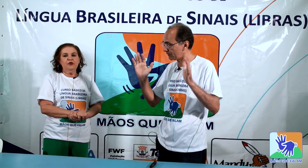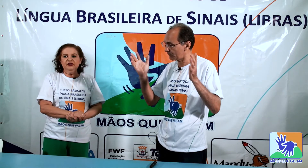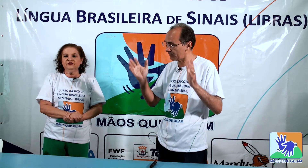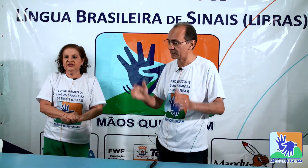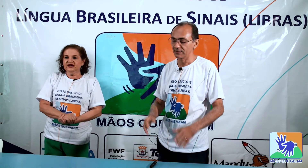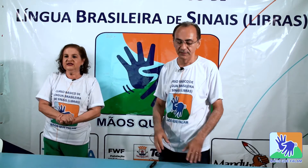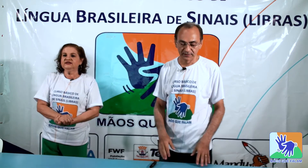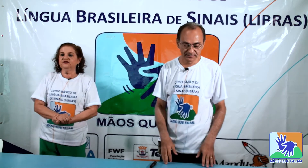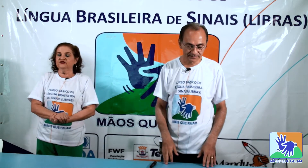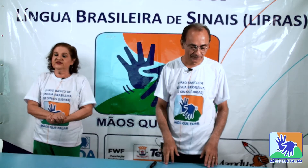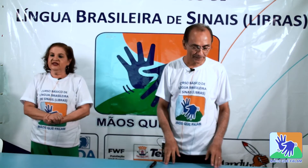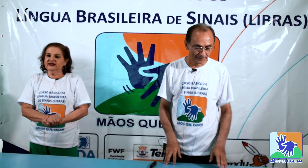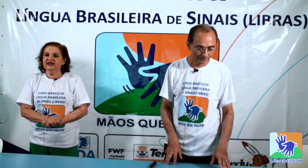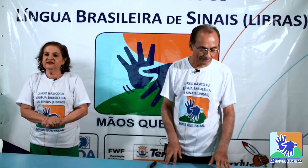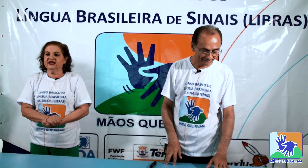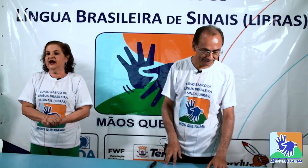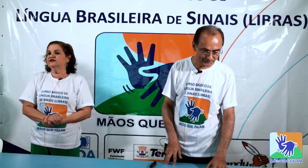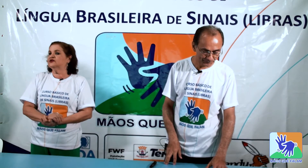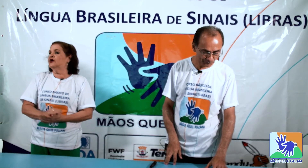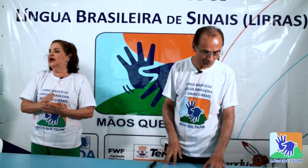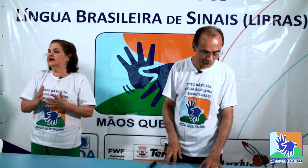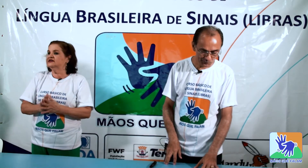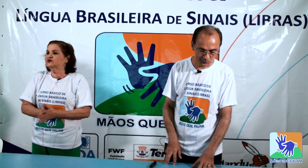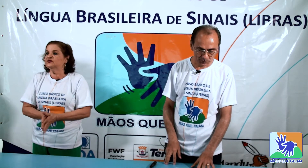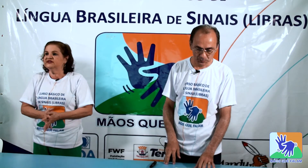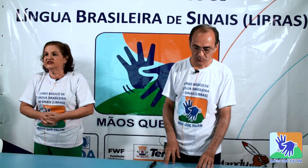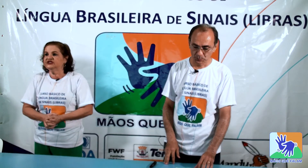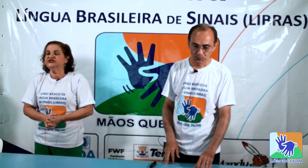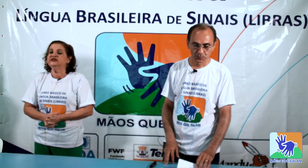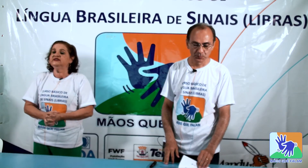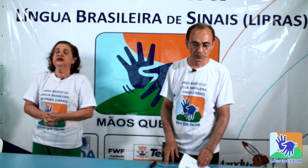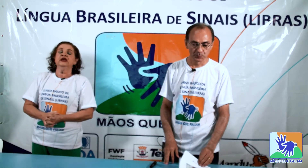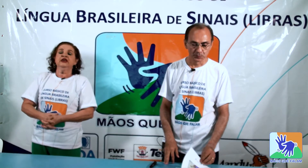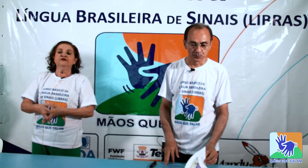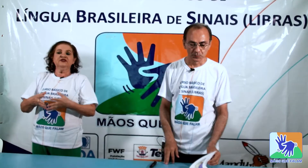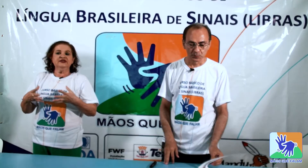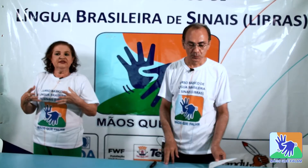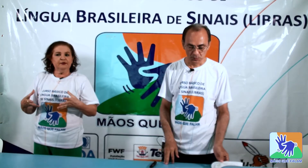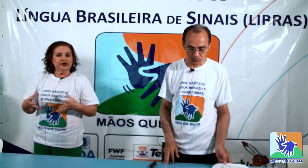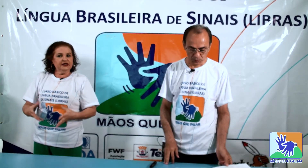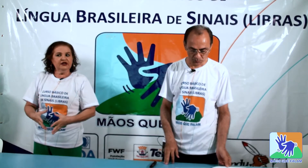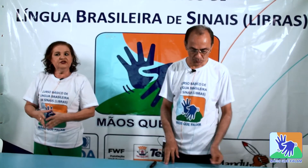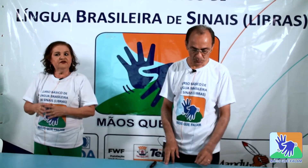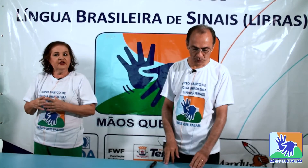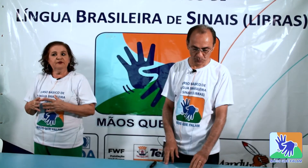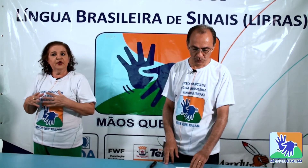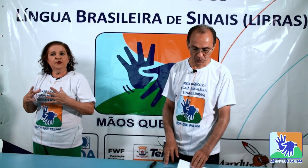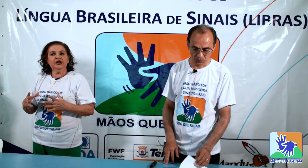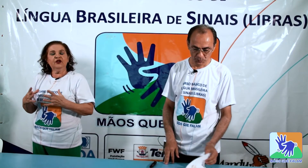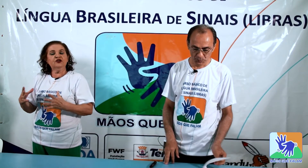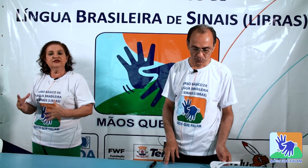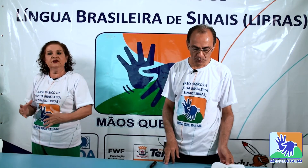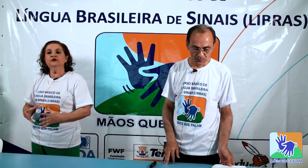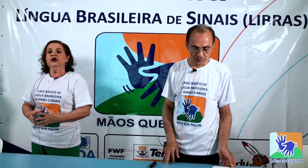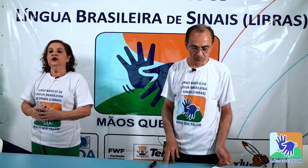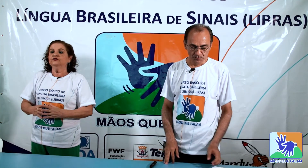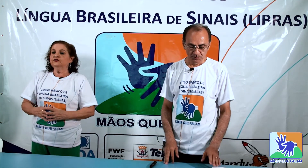momento desse, eu exato. tenho certeza, caros colegas cursistas, que vocês aprenderam, tiveram pelo menos a noção